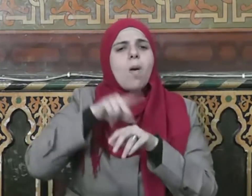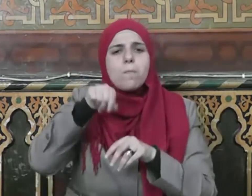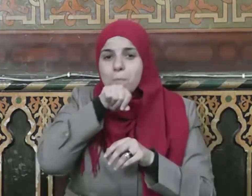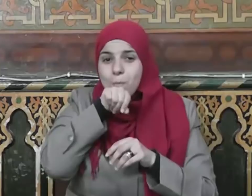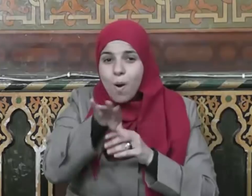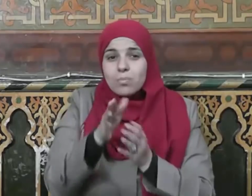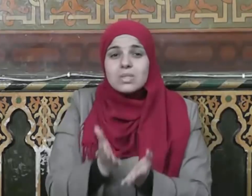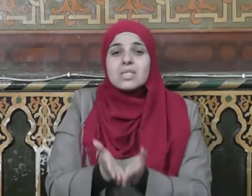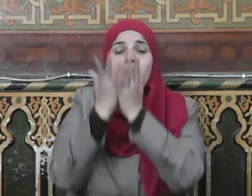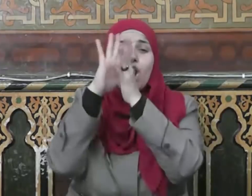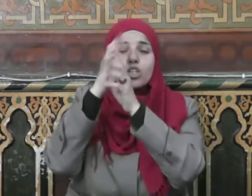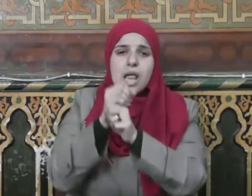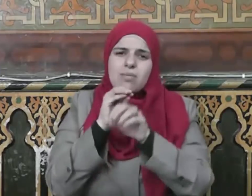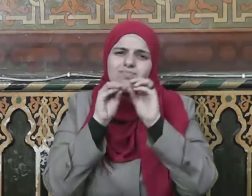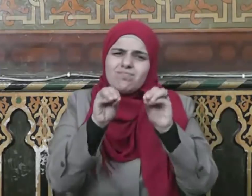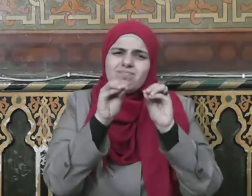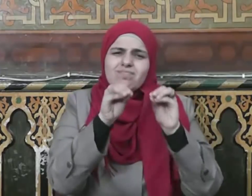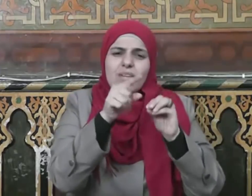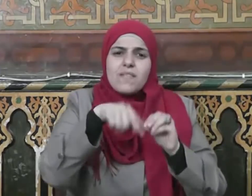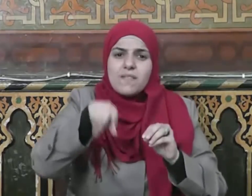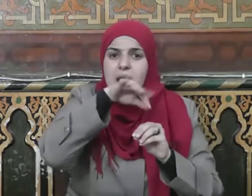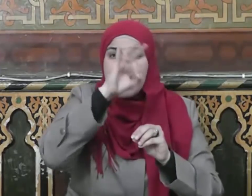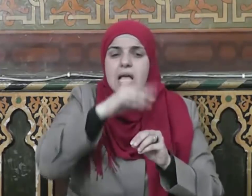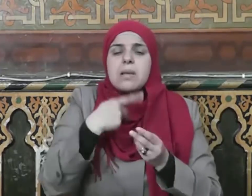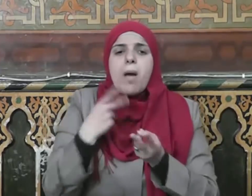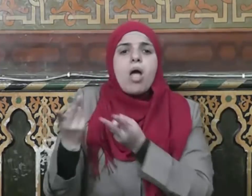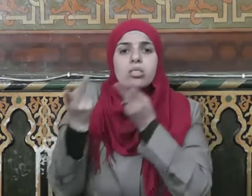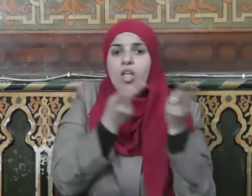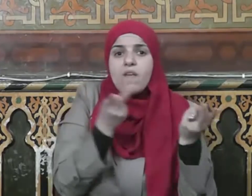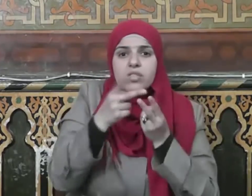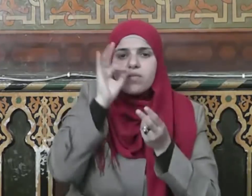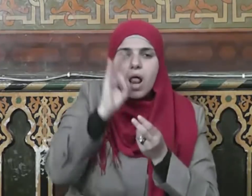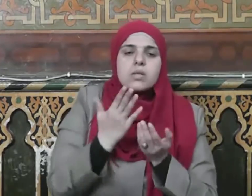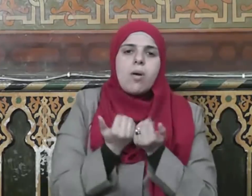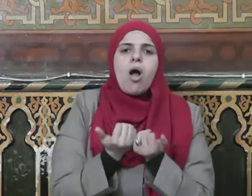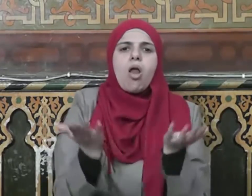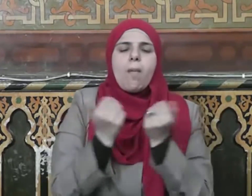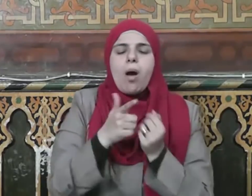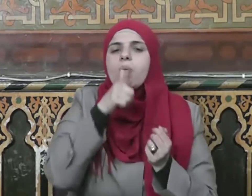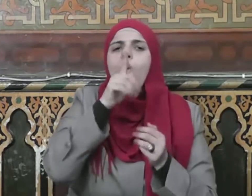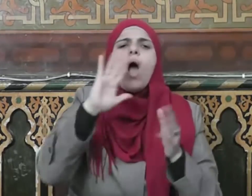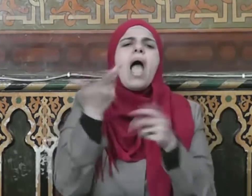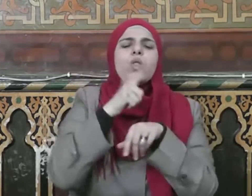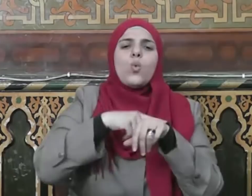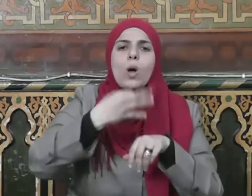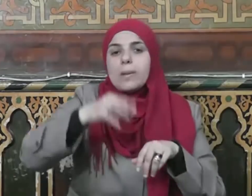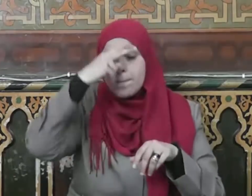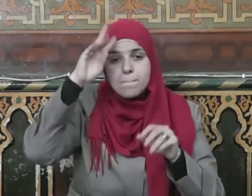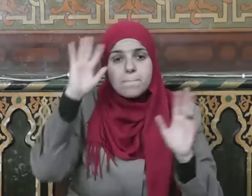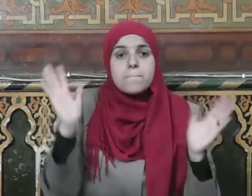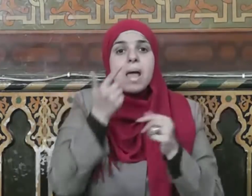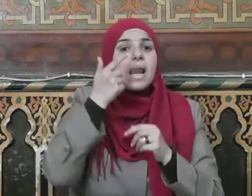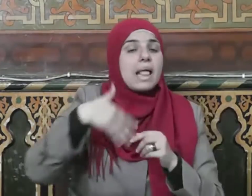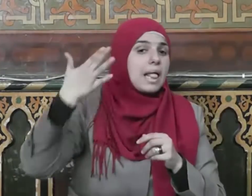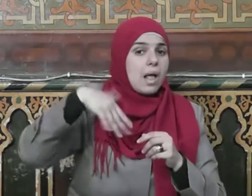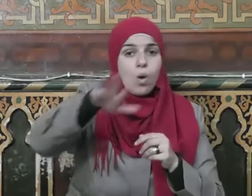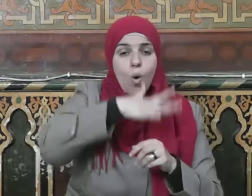عليه وسلم في إكرام الضيف في كل وقت، فقال: من كان يؤمن بالله واليوم